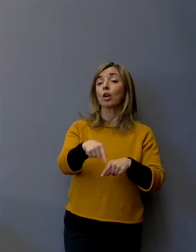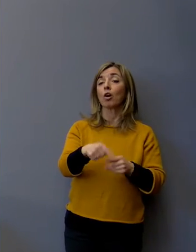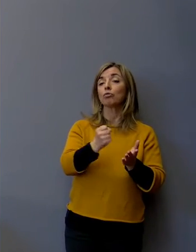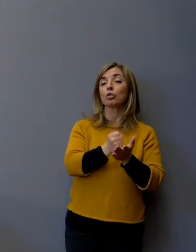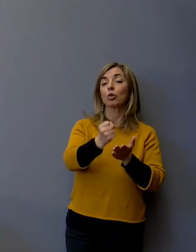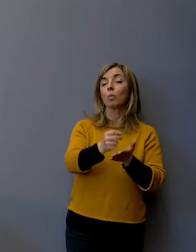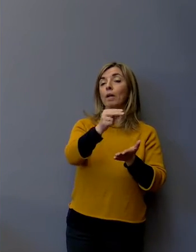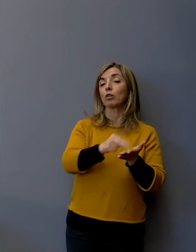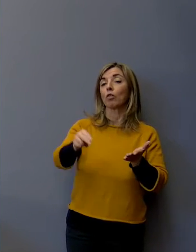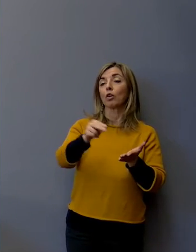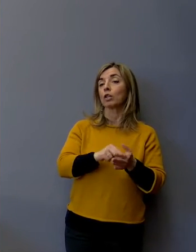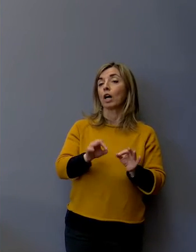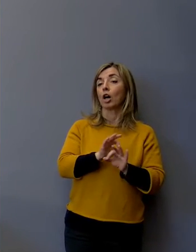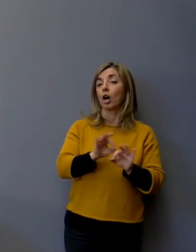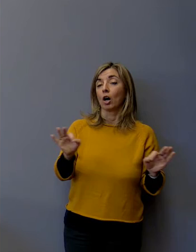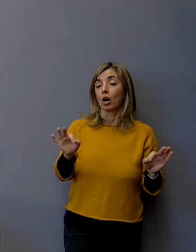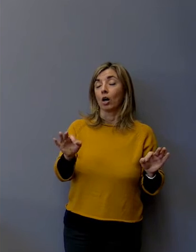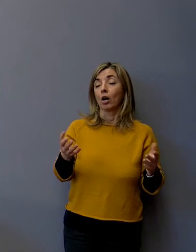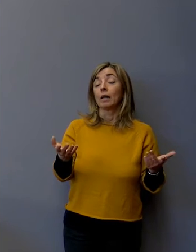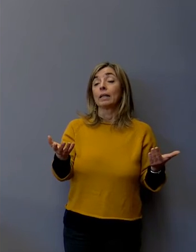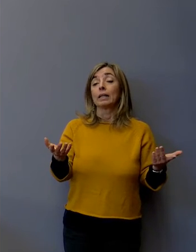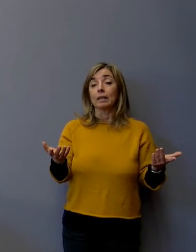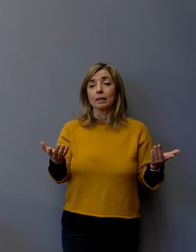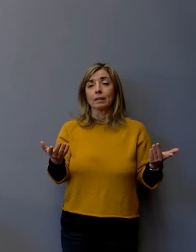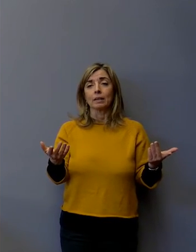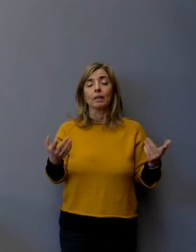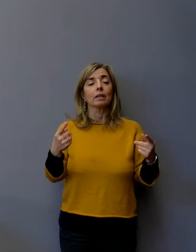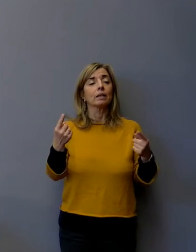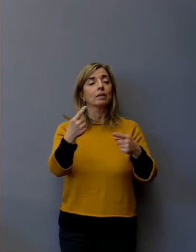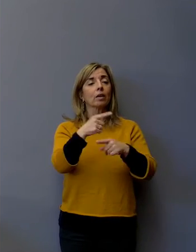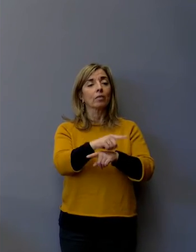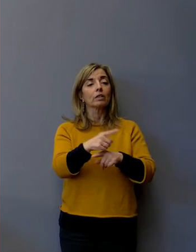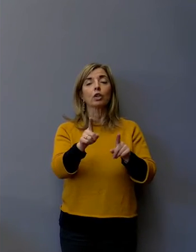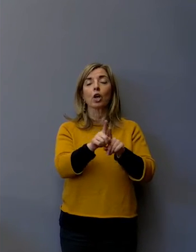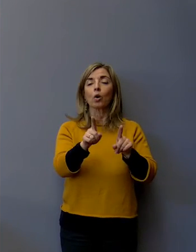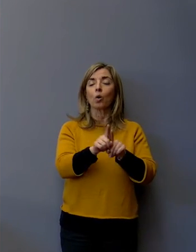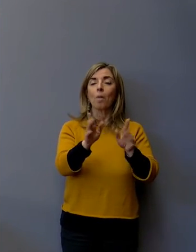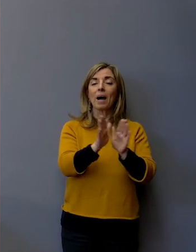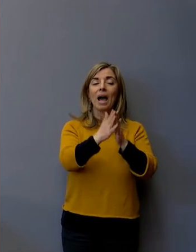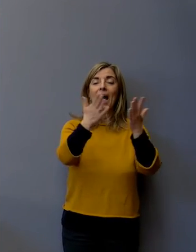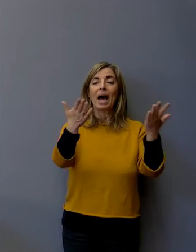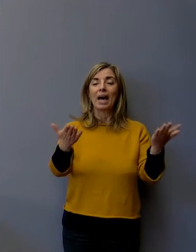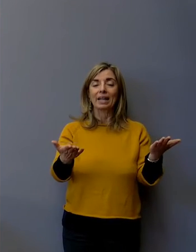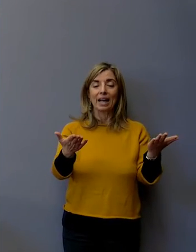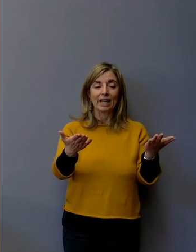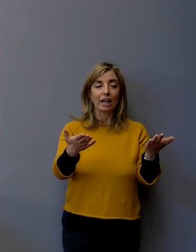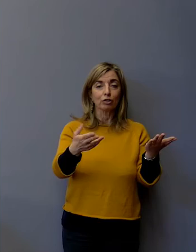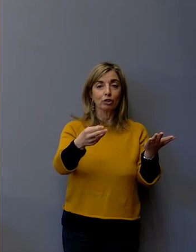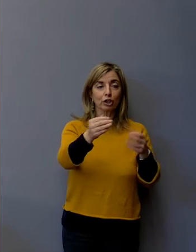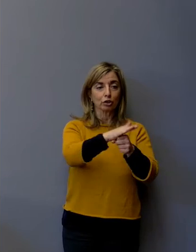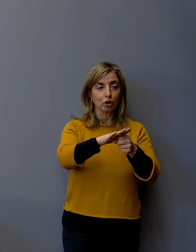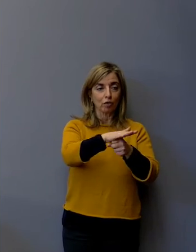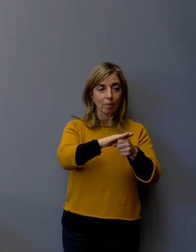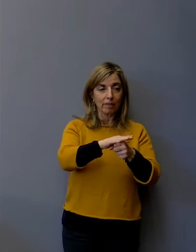documento non potremo parlare di omogenitorialità e di abolizione del registro delle famiglie a quel registro che in qualche modo voleva decidere